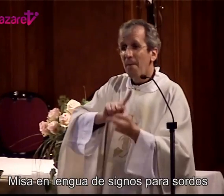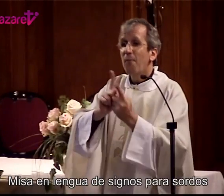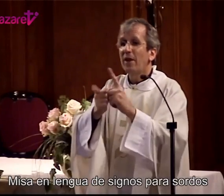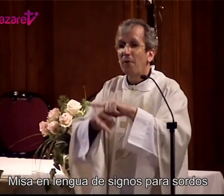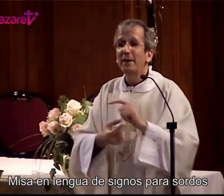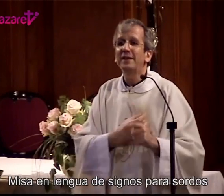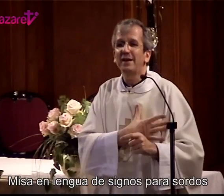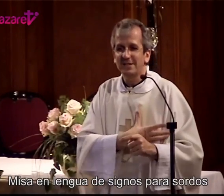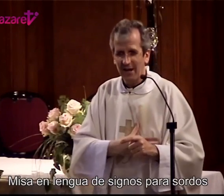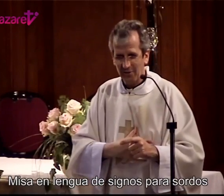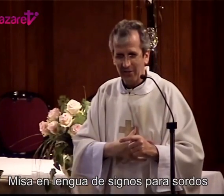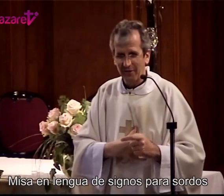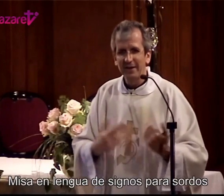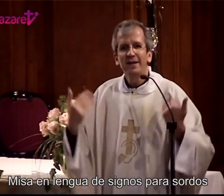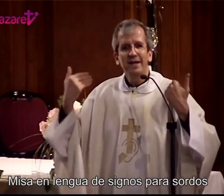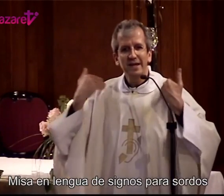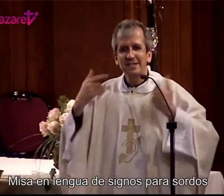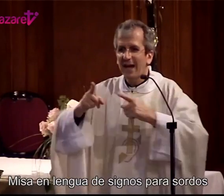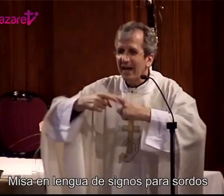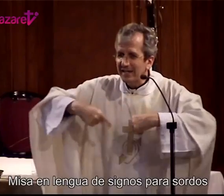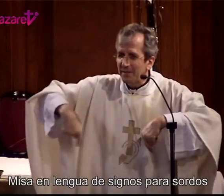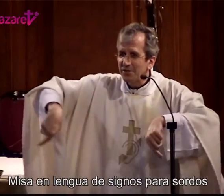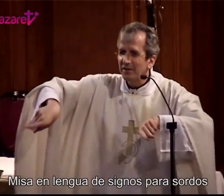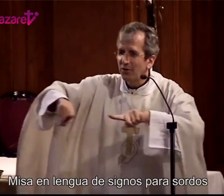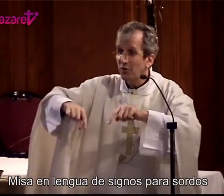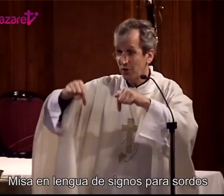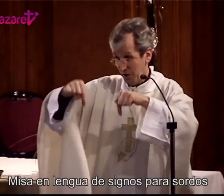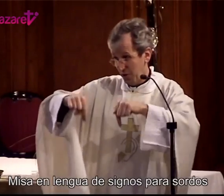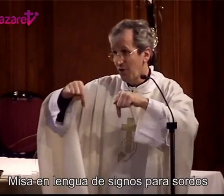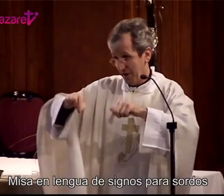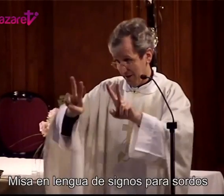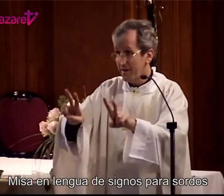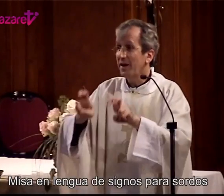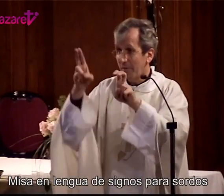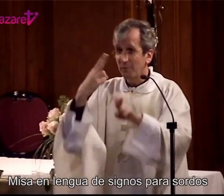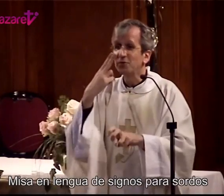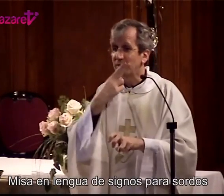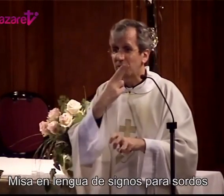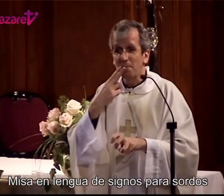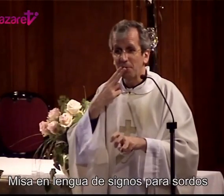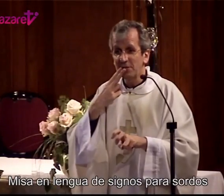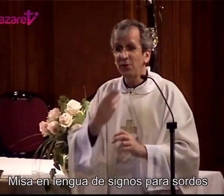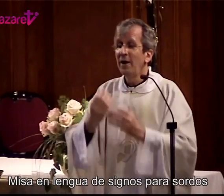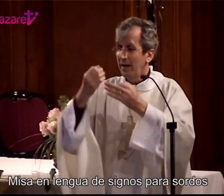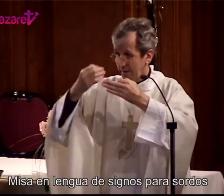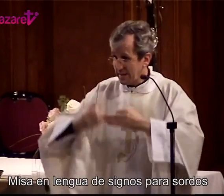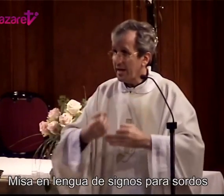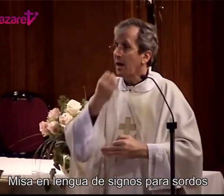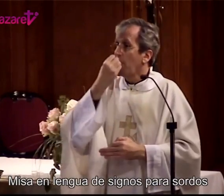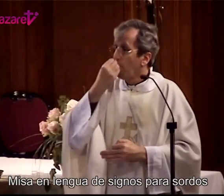pueda convertirles el corazón. Esta es la misión de todos, que hoy renovamos nuestro compromiso de ser